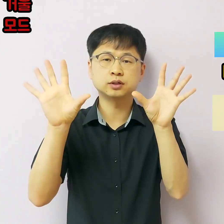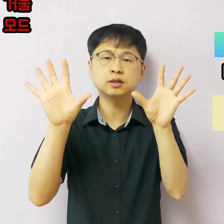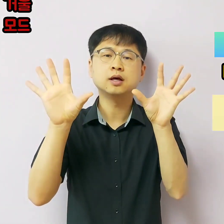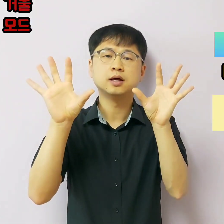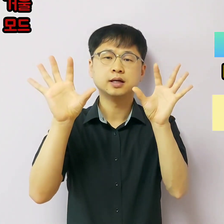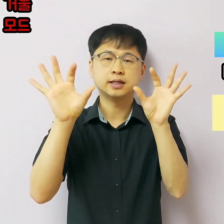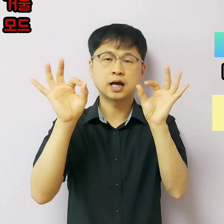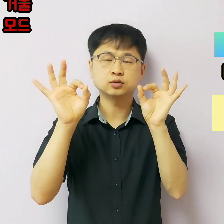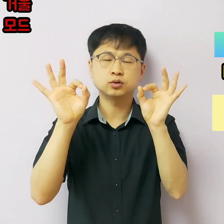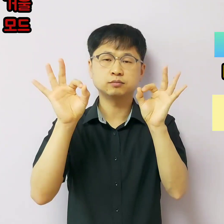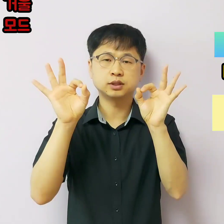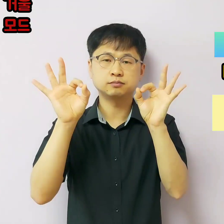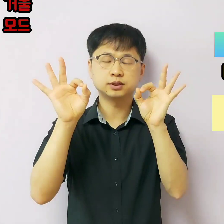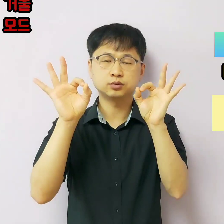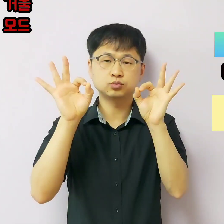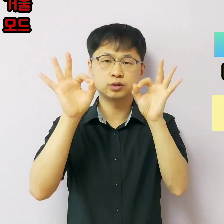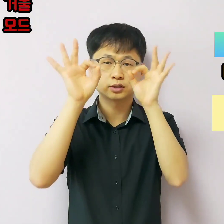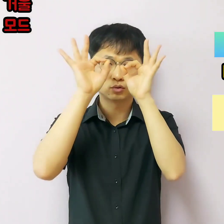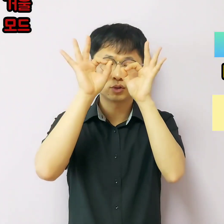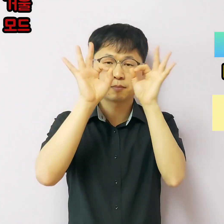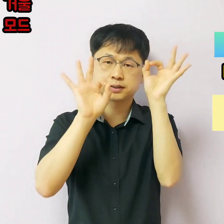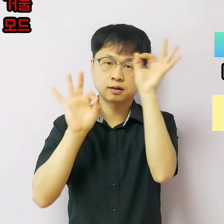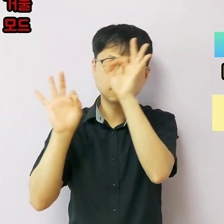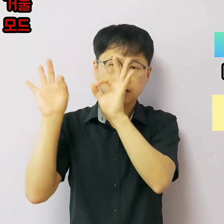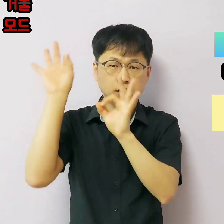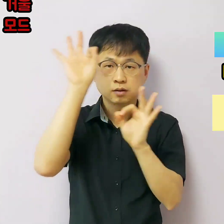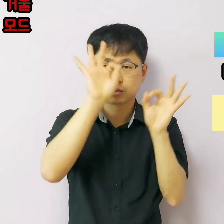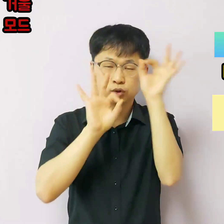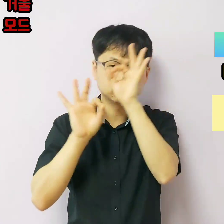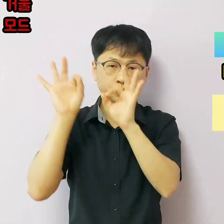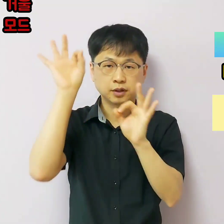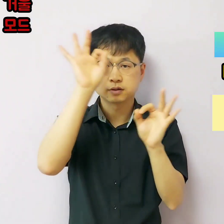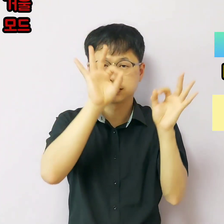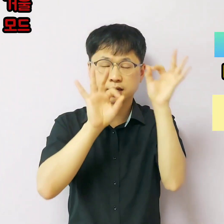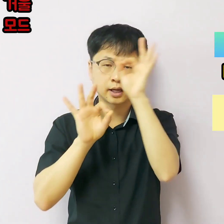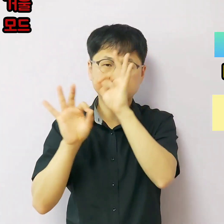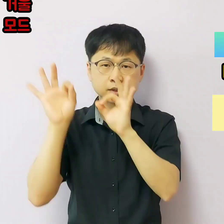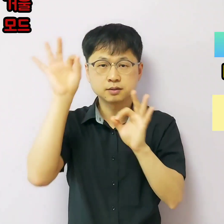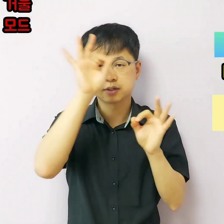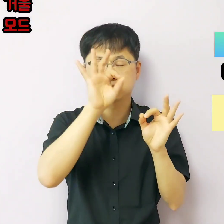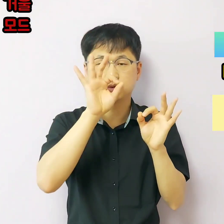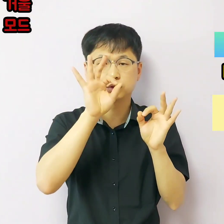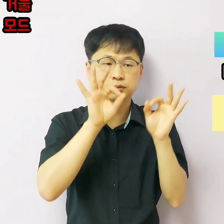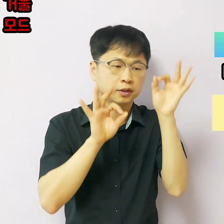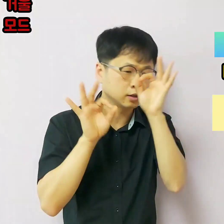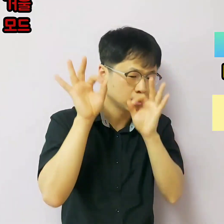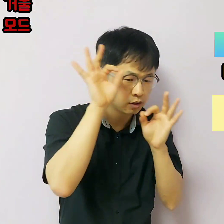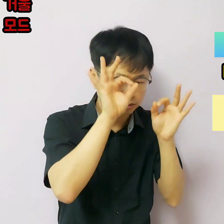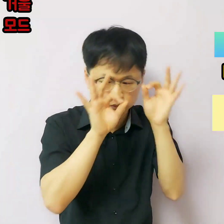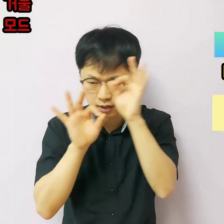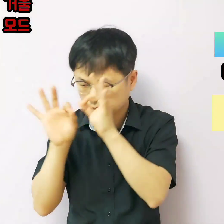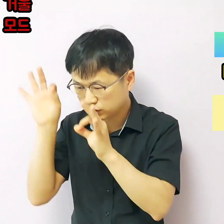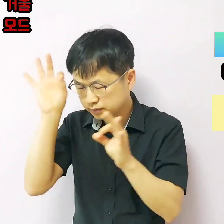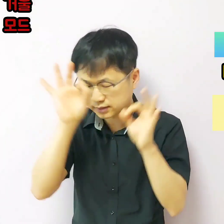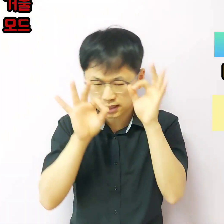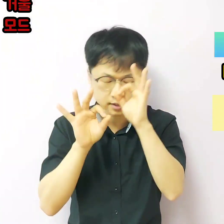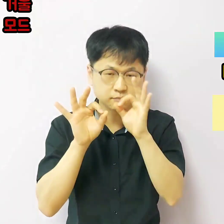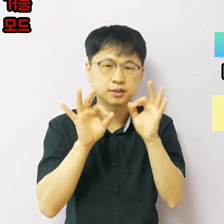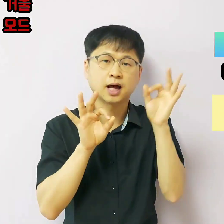수어는 양손 엄지검지를 둥글게 써 눈앞에서 돌려주시면 어긋나게 빙글빙글 돌려주시면 눈알을 돌리면서 찾는